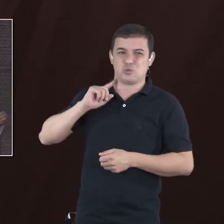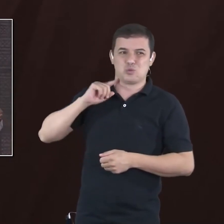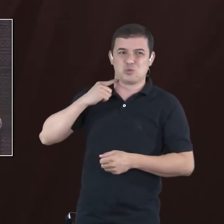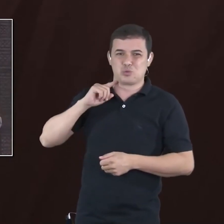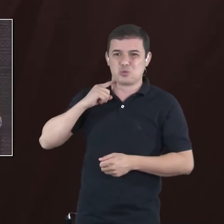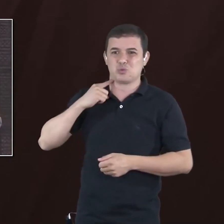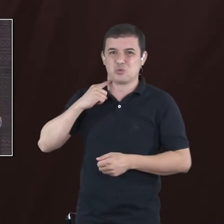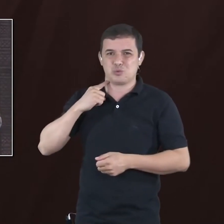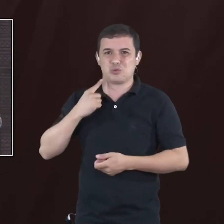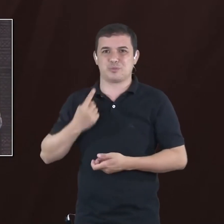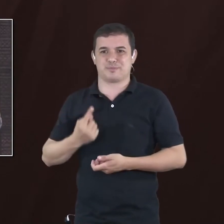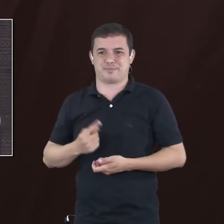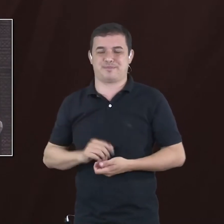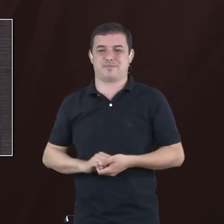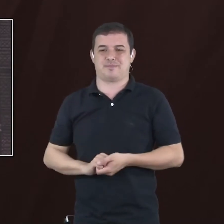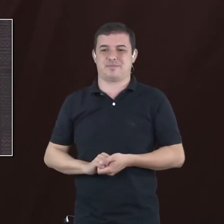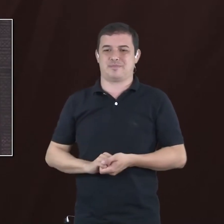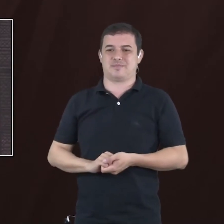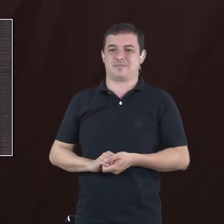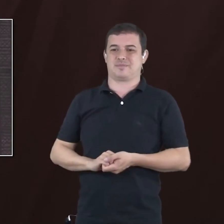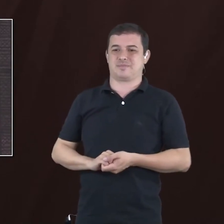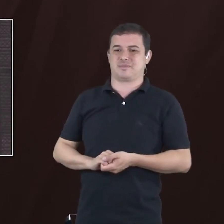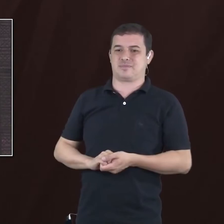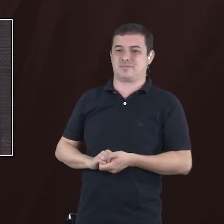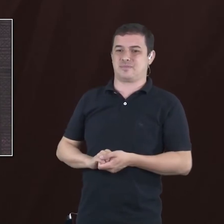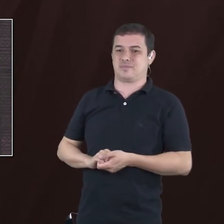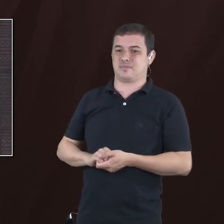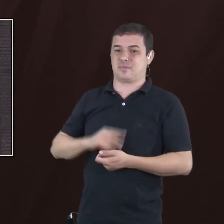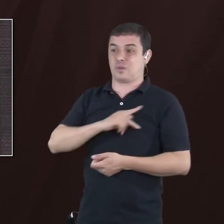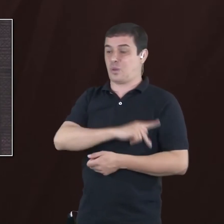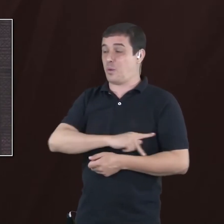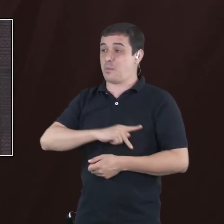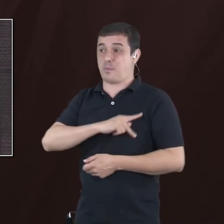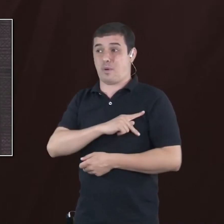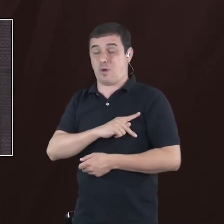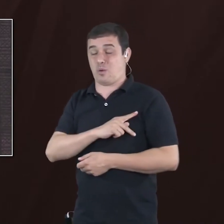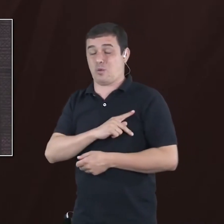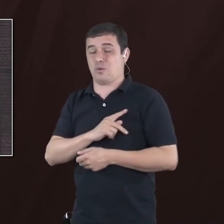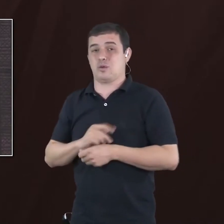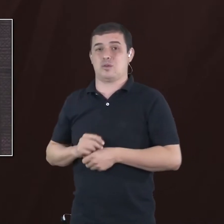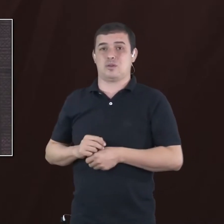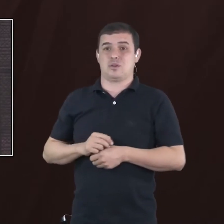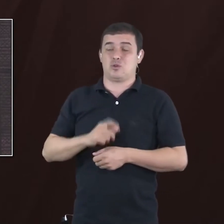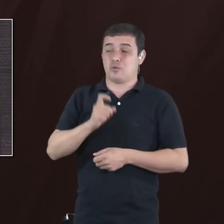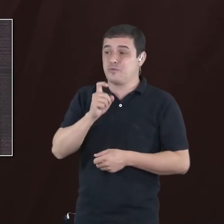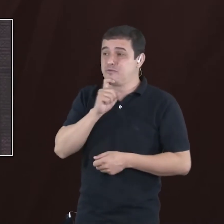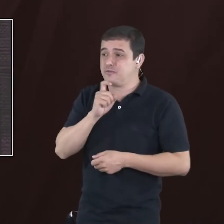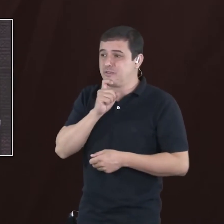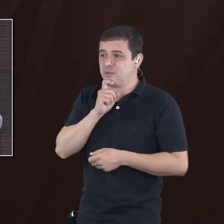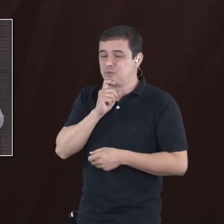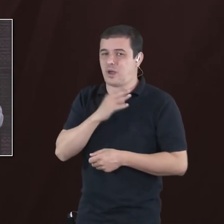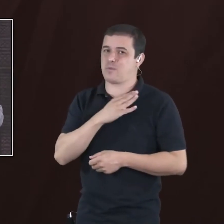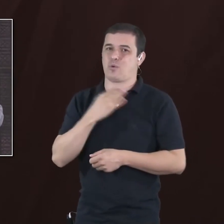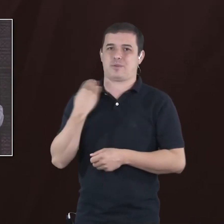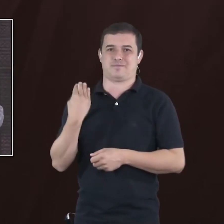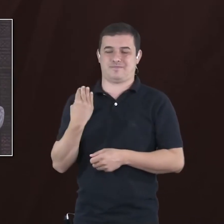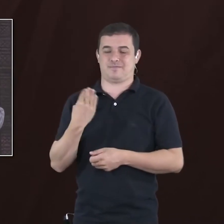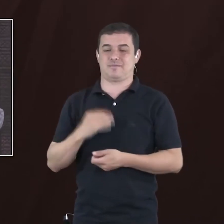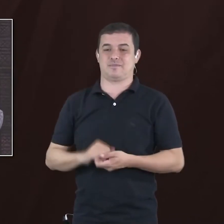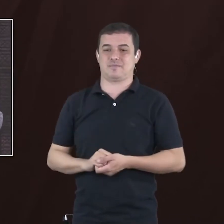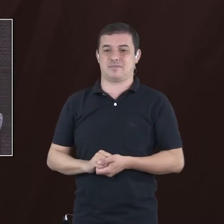e não ia aguentar passar o inverno naquele frio. Ele estava passando por muito frio, ele